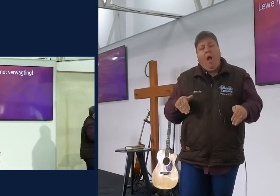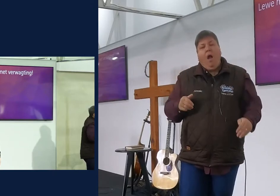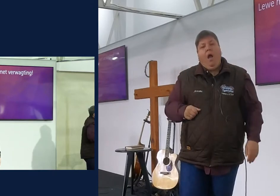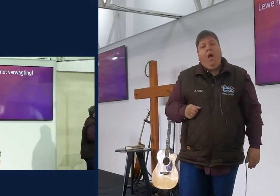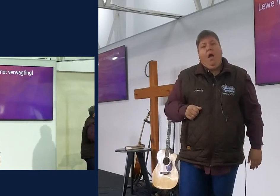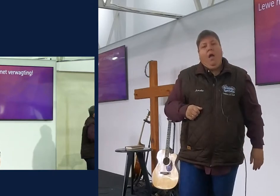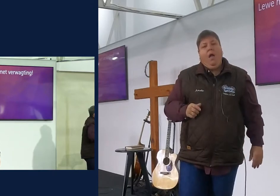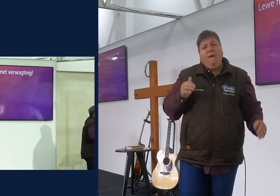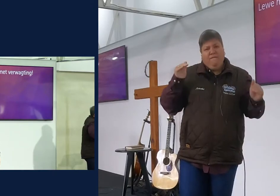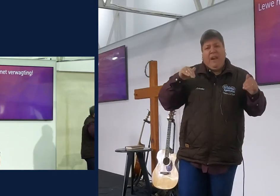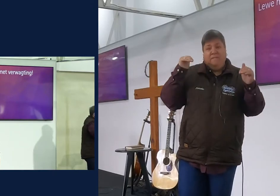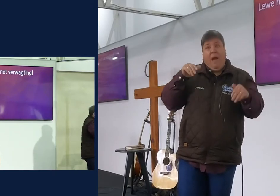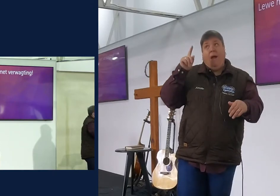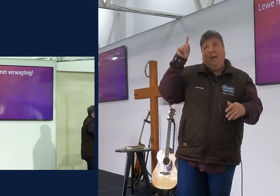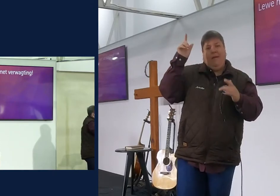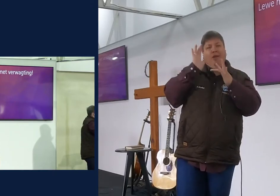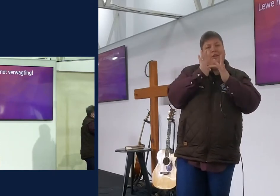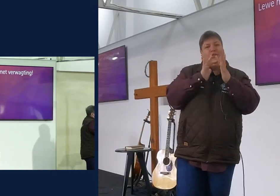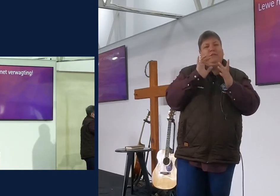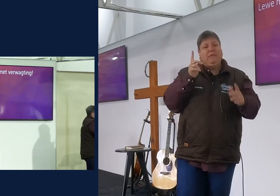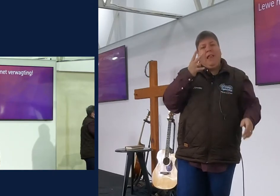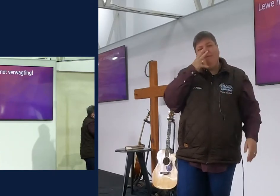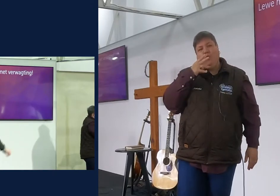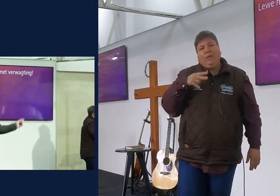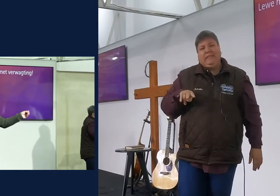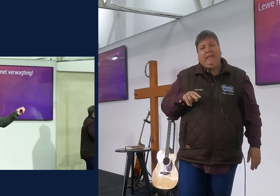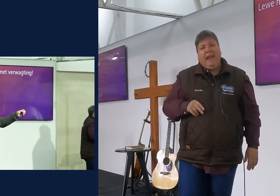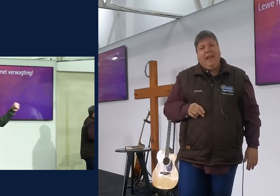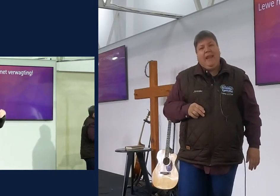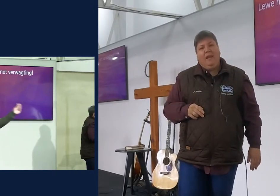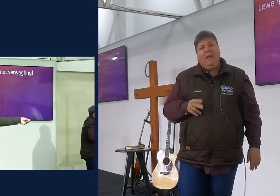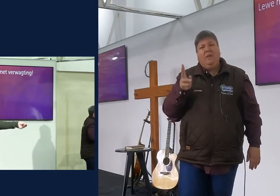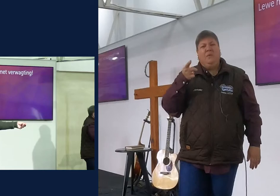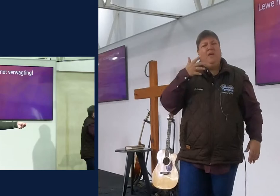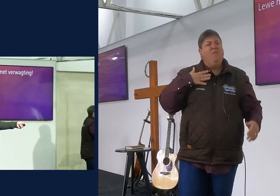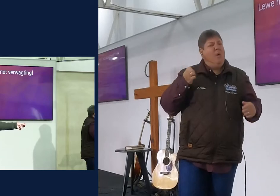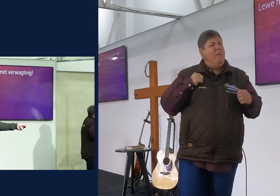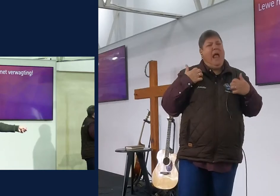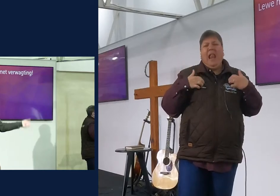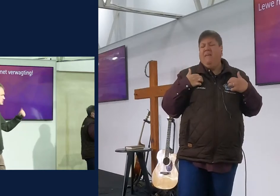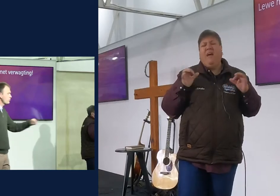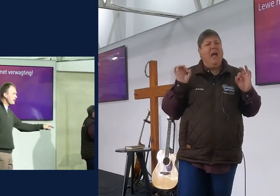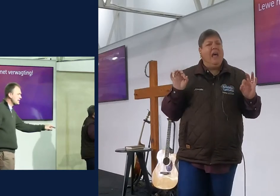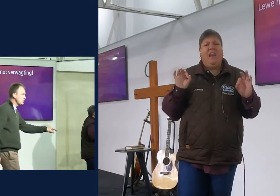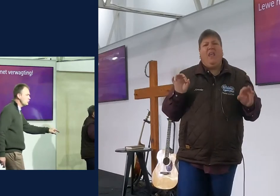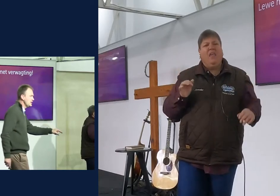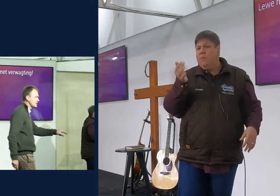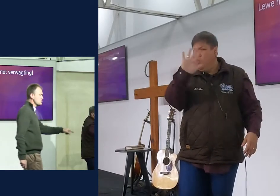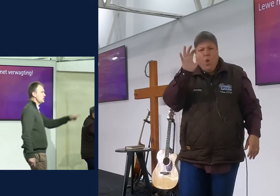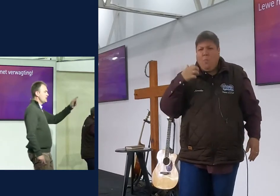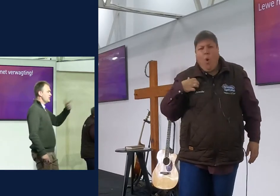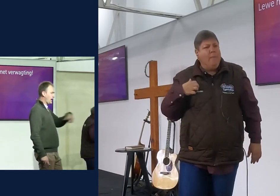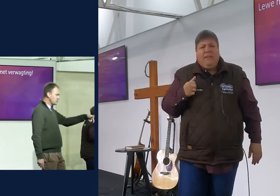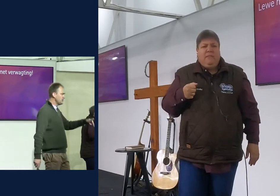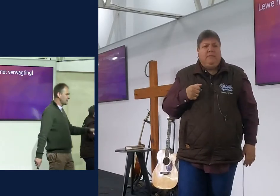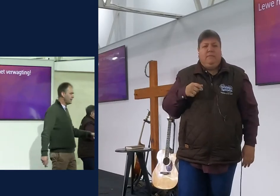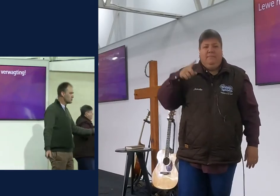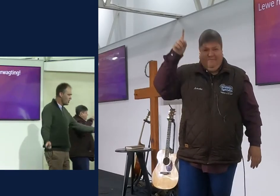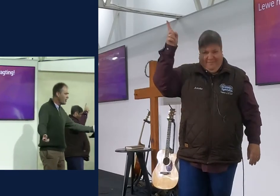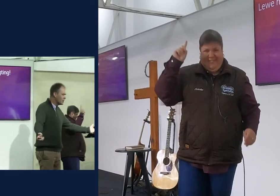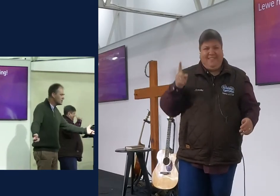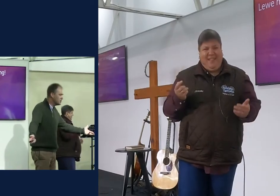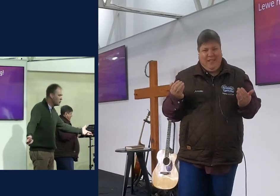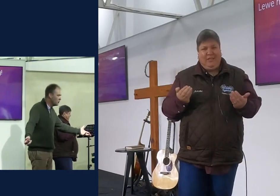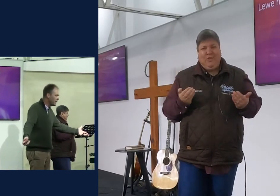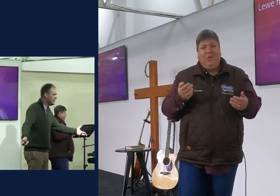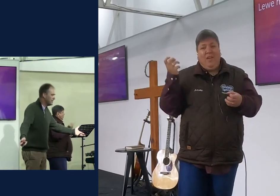jou leven is nog nie oor, nie, jou leven is nog nie oor, nie, welk is jou leven vir oogend nie, wat jy wil gehad, dat moet wees, nie, maar dat is nog ver nie, oor, nie, so, ek doen het gereeld,